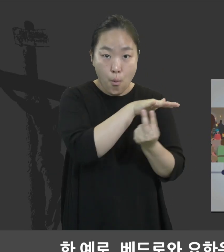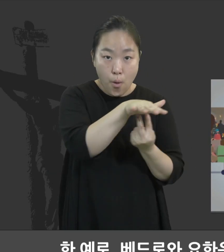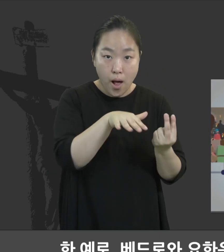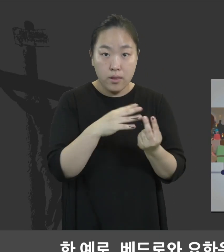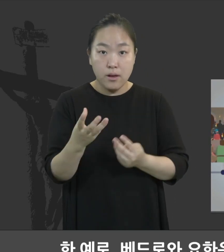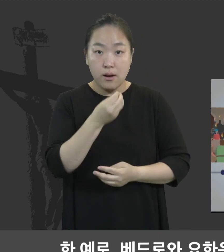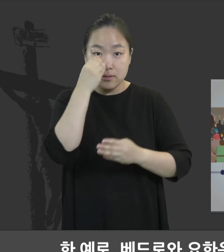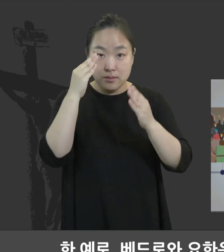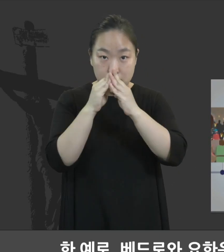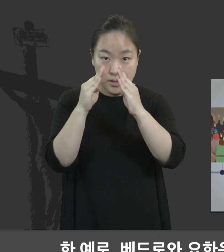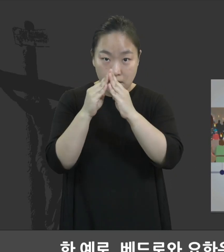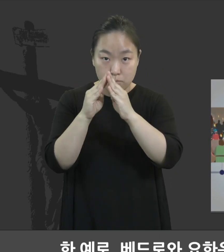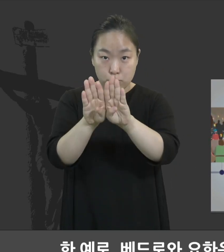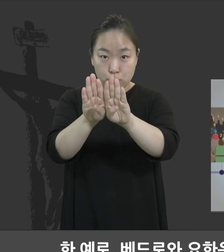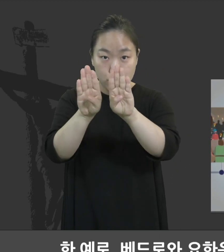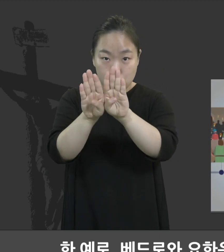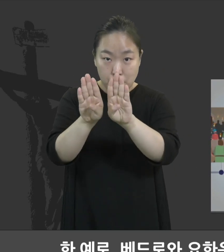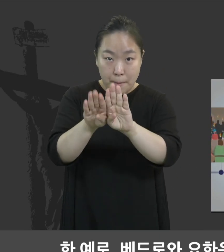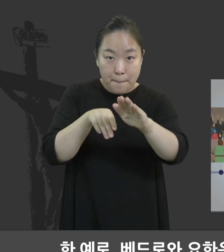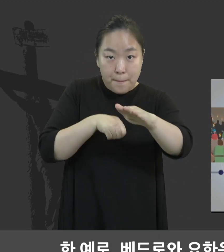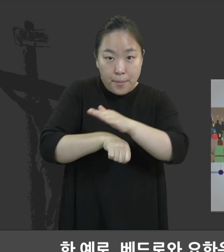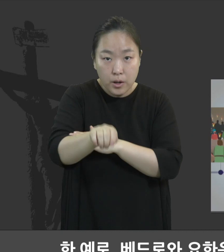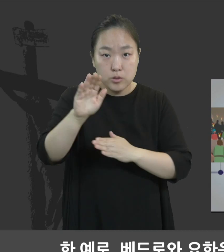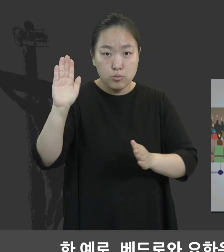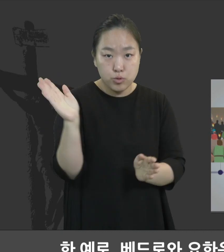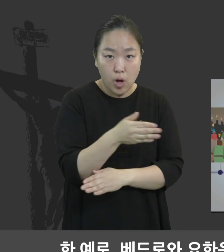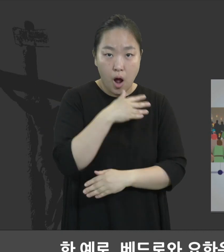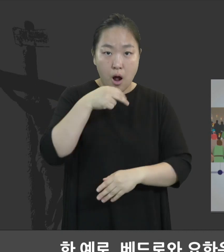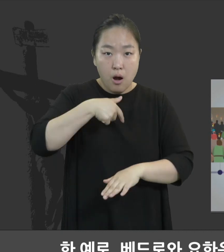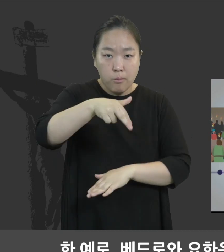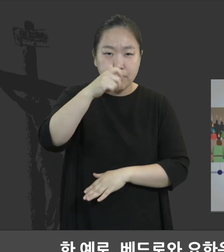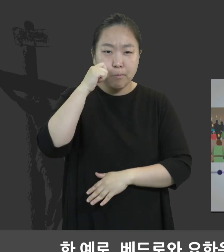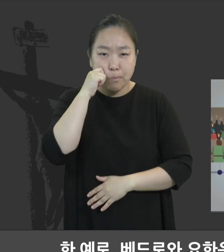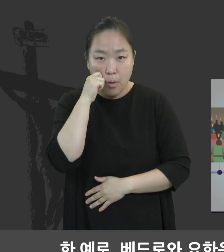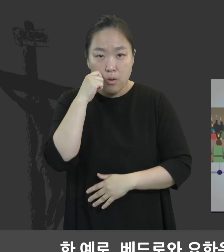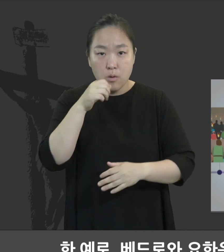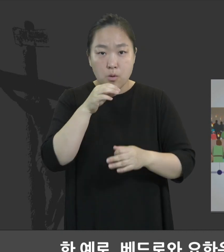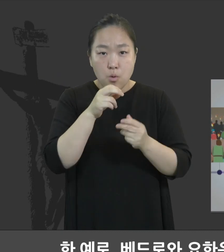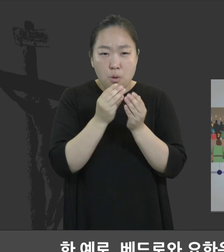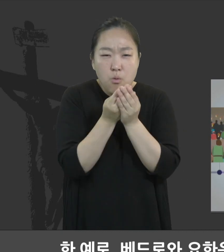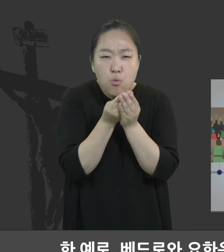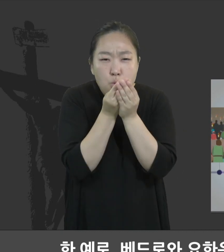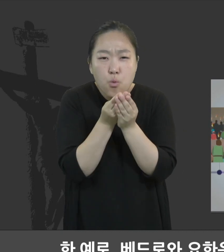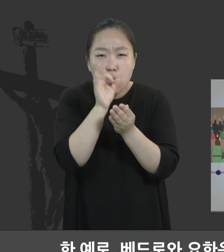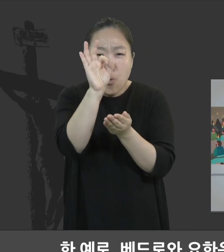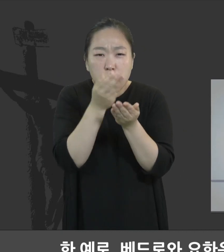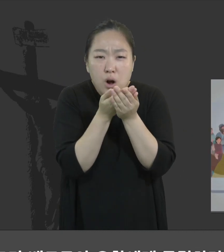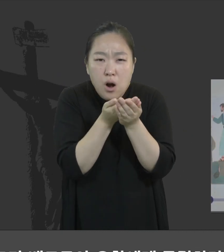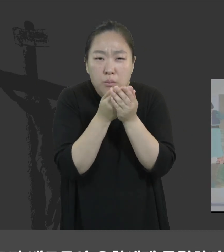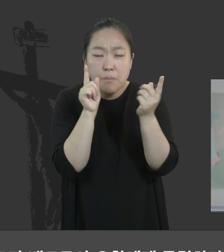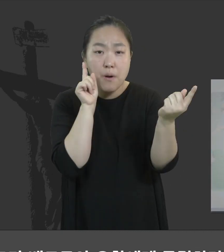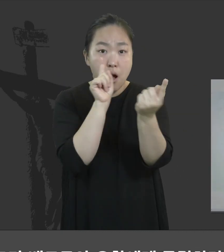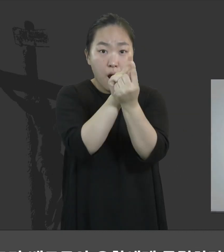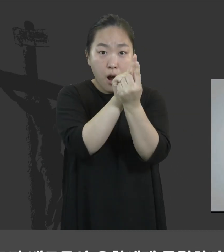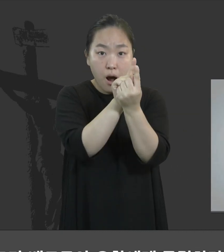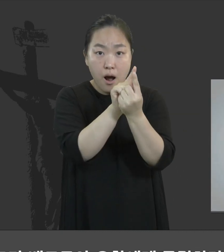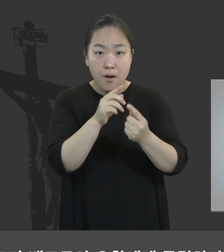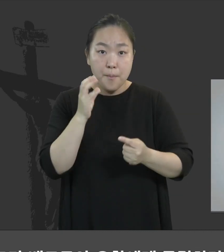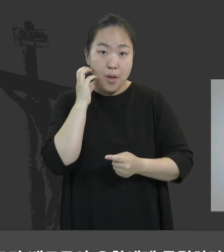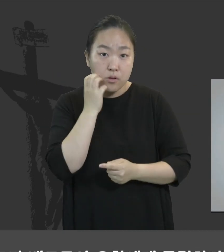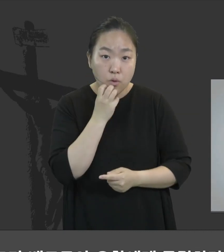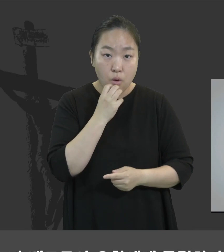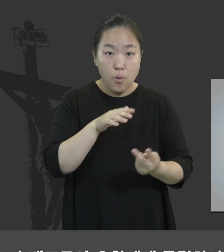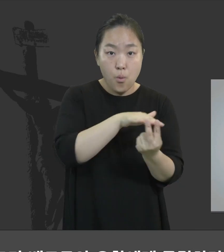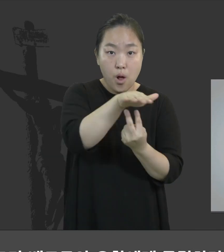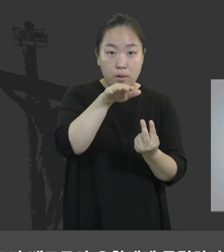요한은 성전 문 앞에서 태어날 때부터 걷지 못해 그곳에서 구걸하는 사람을 만납니다. 그가